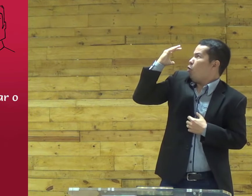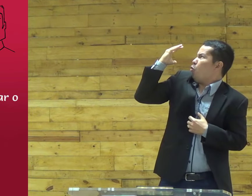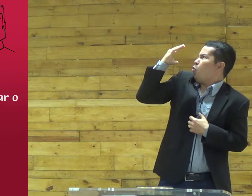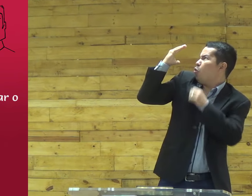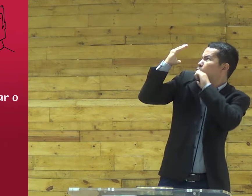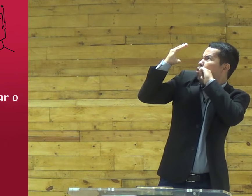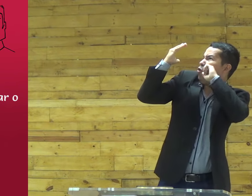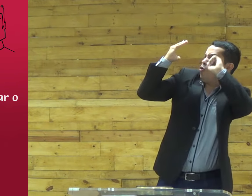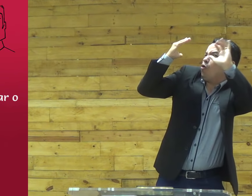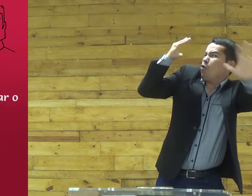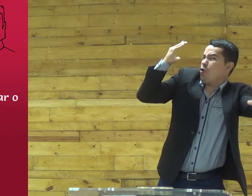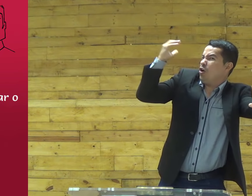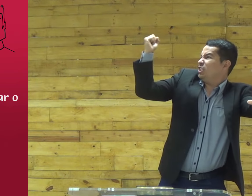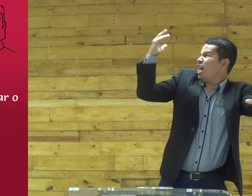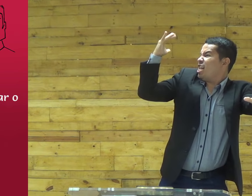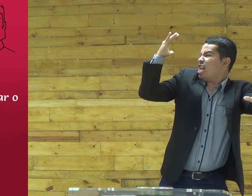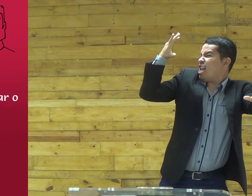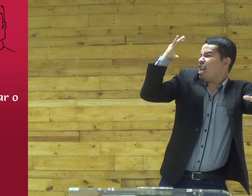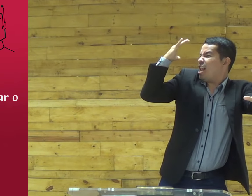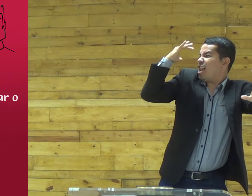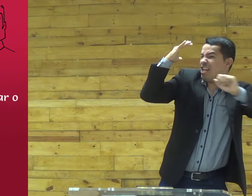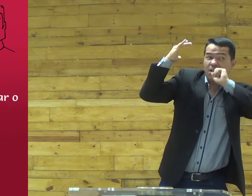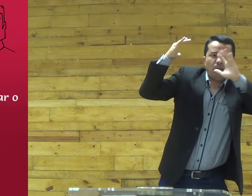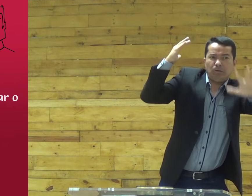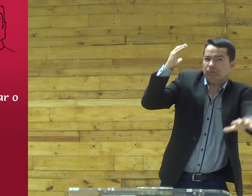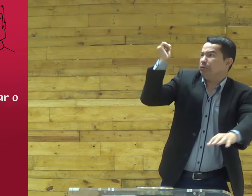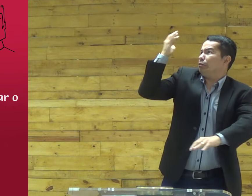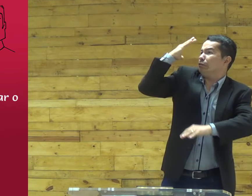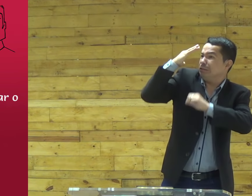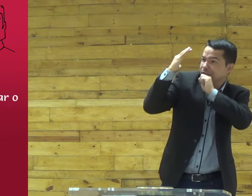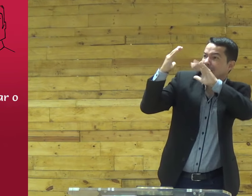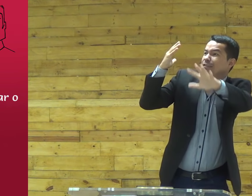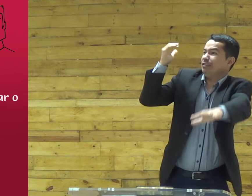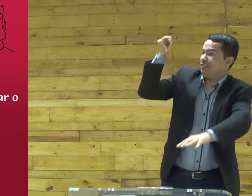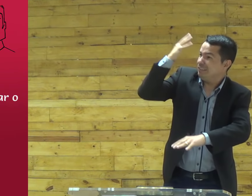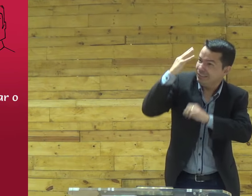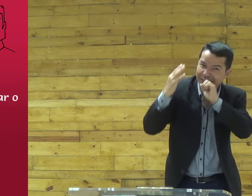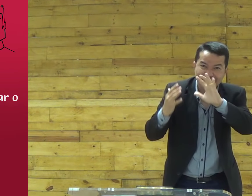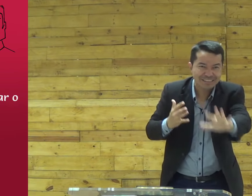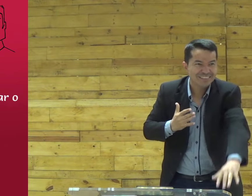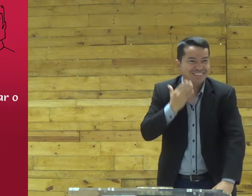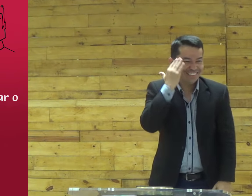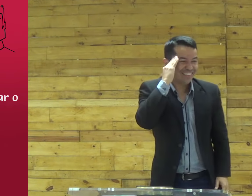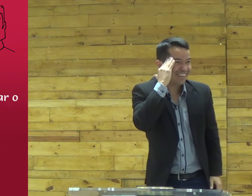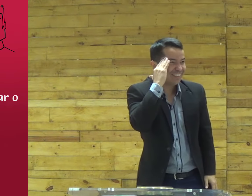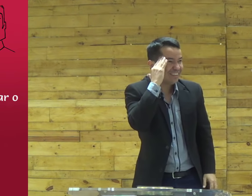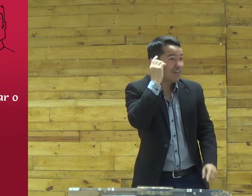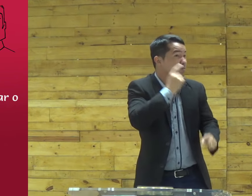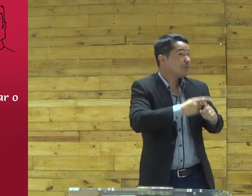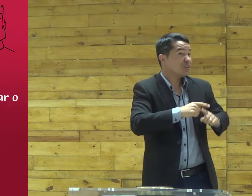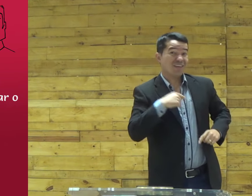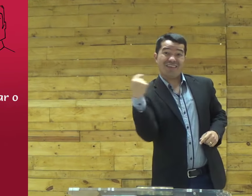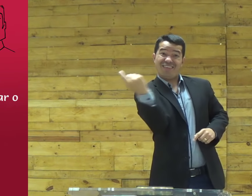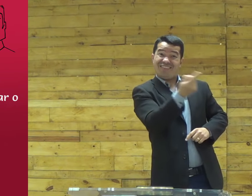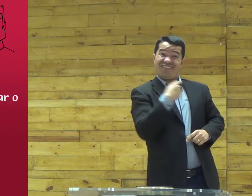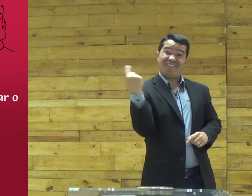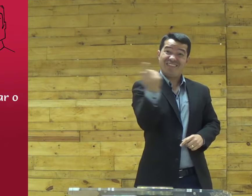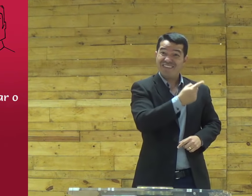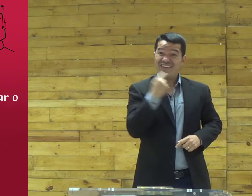outros, isso vai crescendo. Nossa, Deus me abençoa, abençoar aquela pessoa porque eu quero, porque Deus é bom. E as coisas começam a